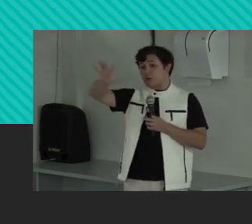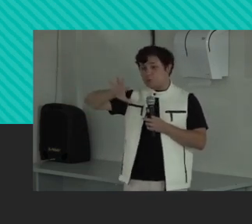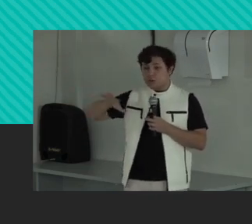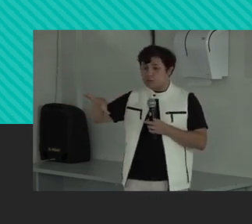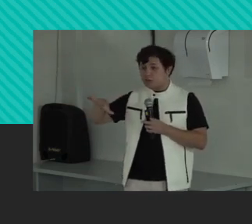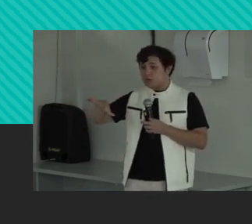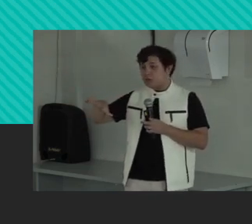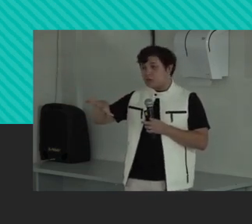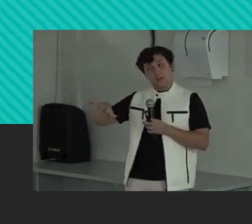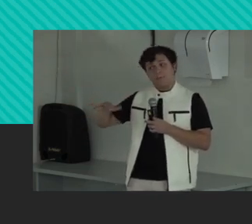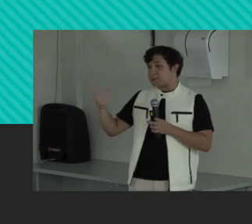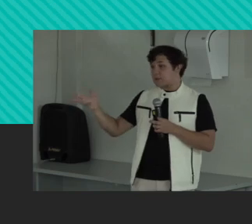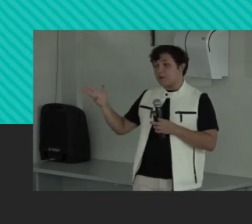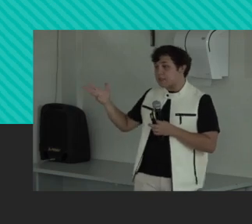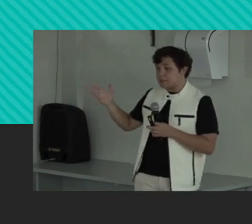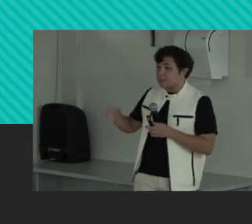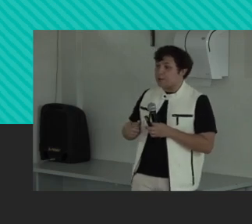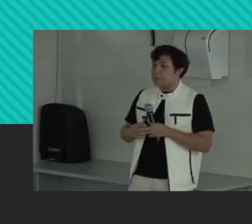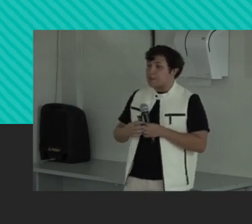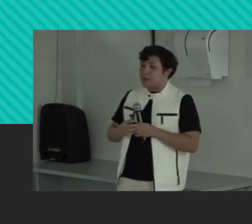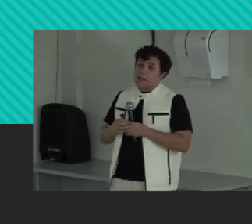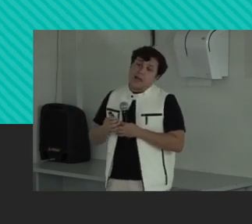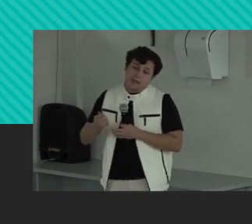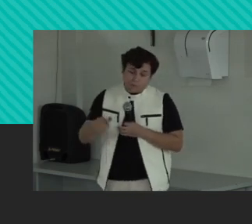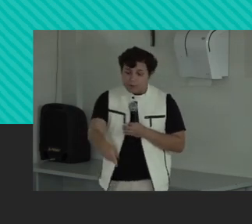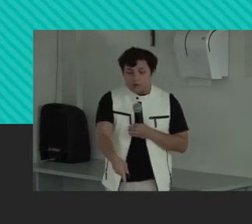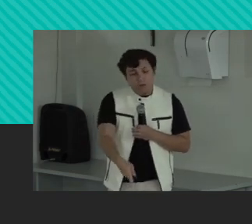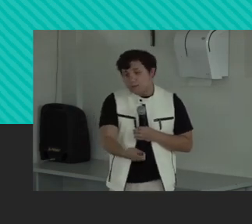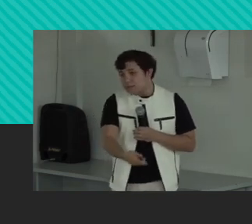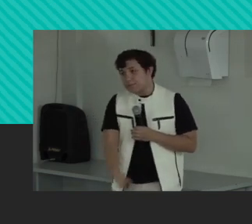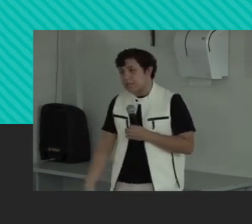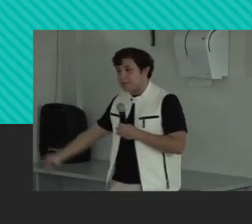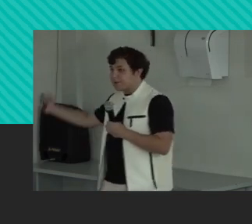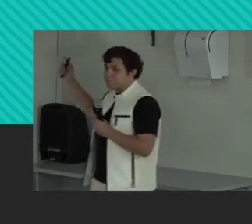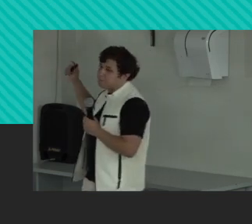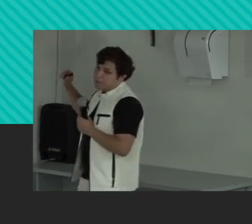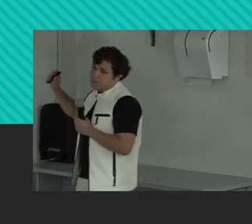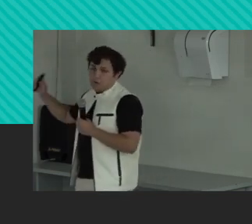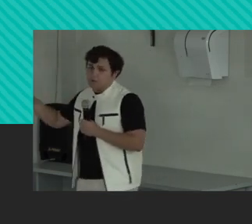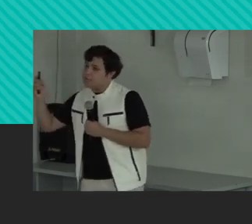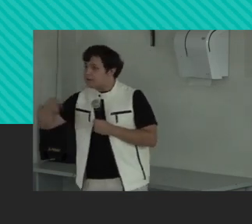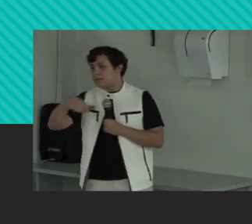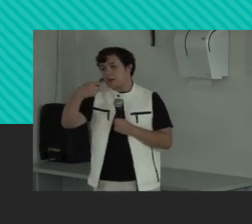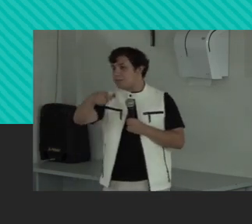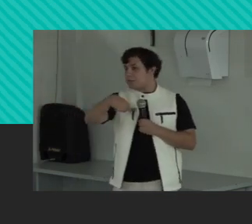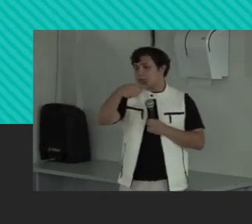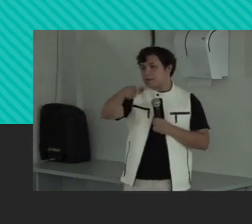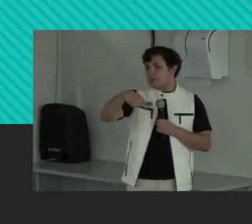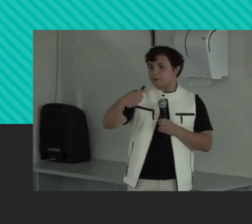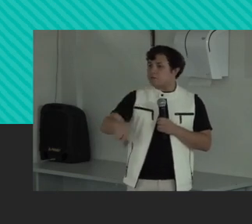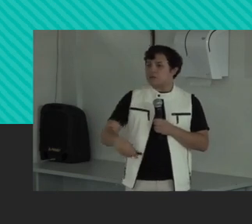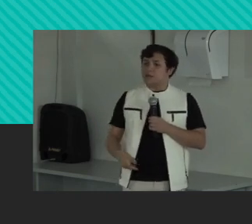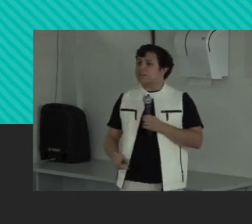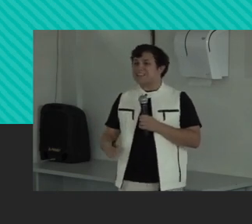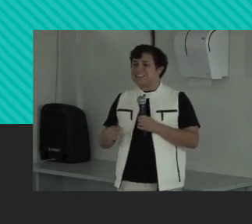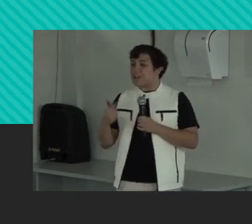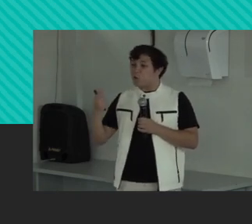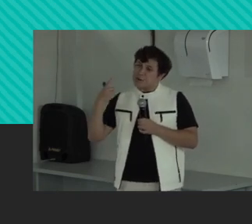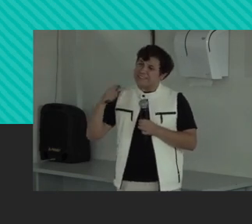alumnos, tiene que pasar lo más que se pueda. Pero bueno, lo vamos a pasar. Ni modo, y van avanzando con ciertas lagunas